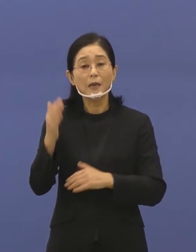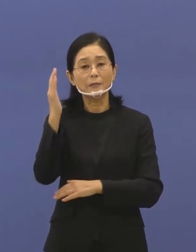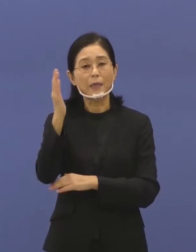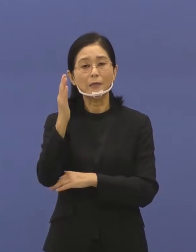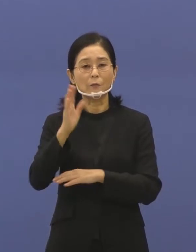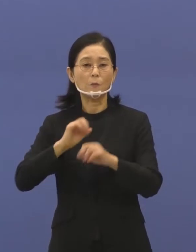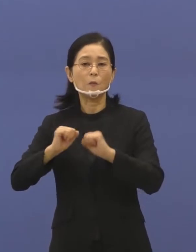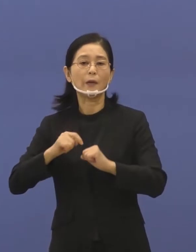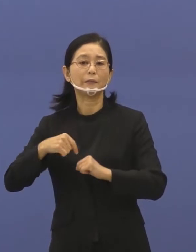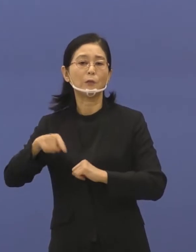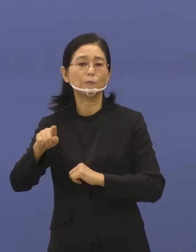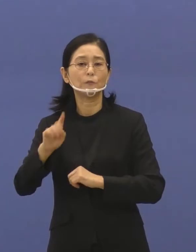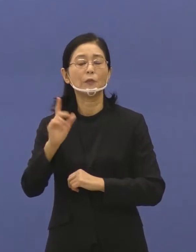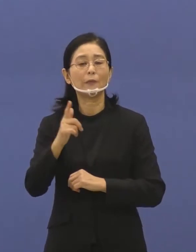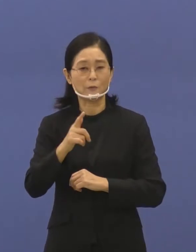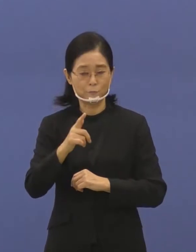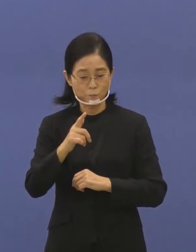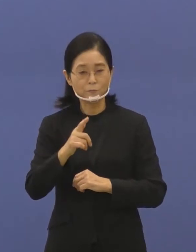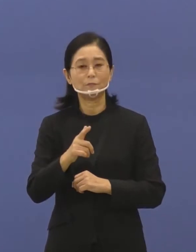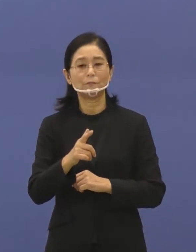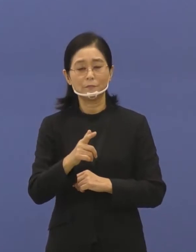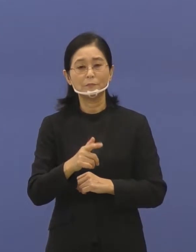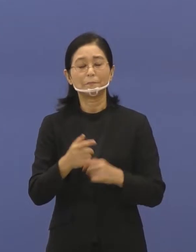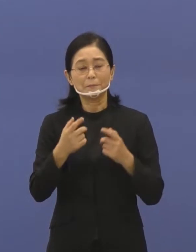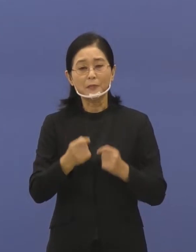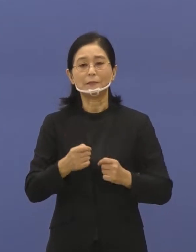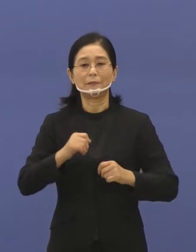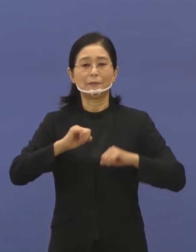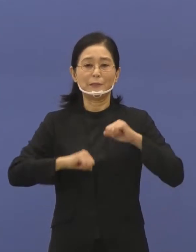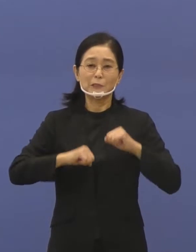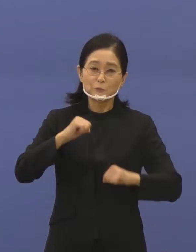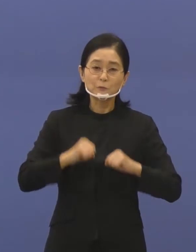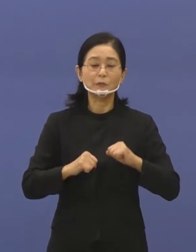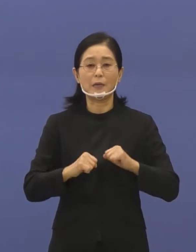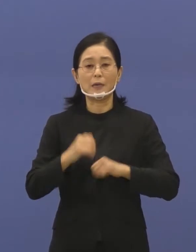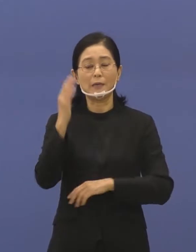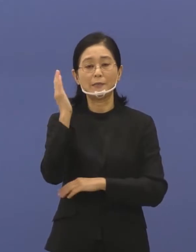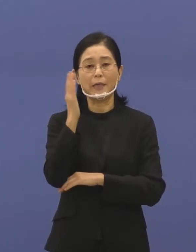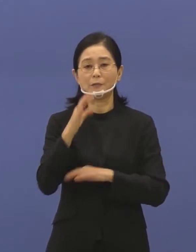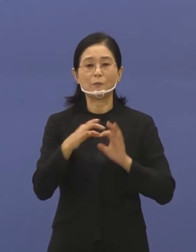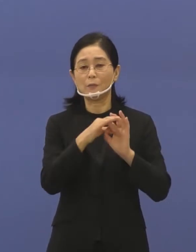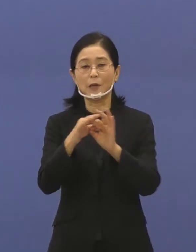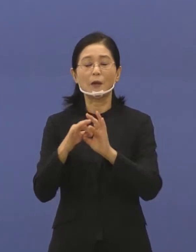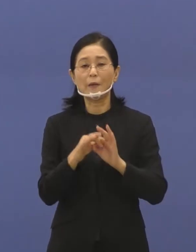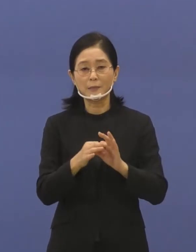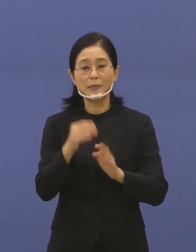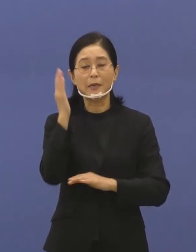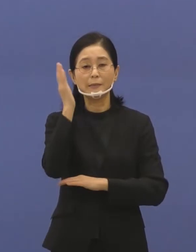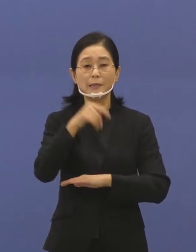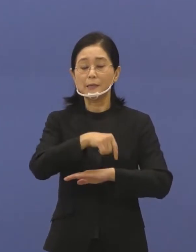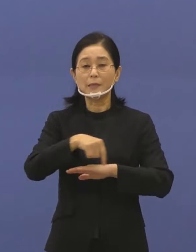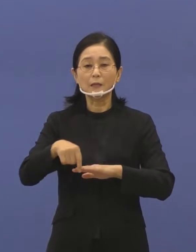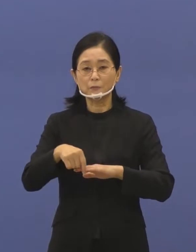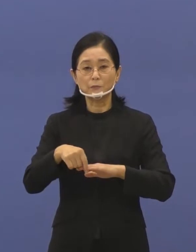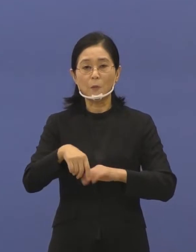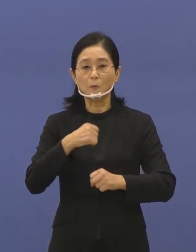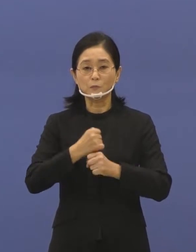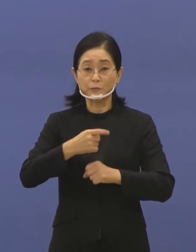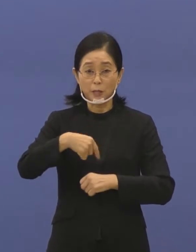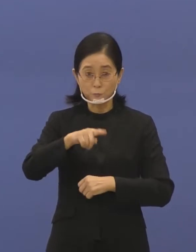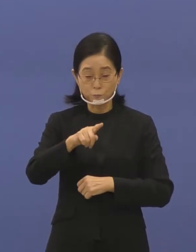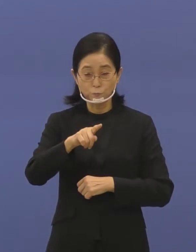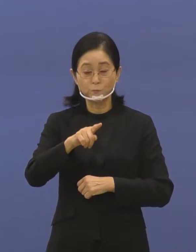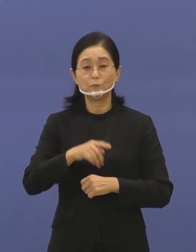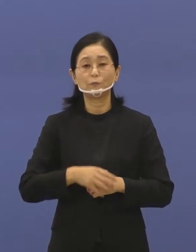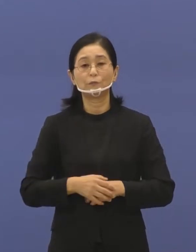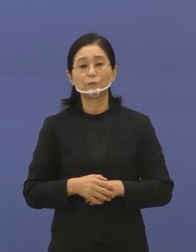くて、あくまで自由な主体性で政治に関わり、政策を作っていく、そ